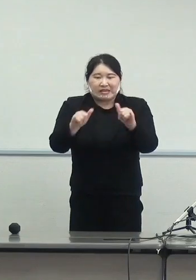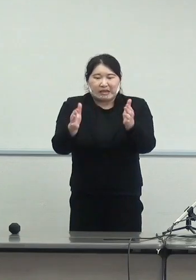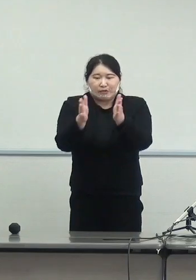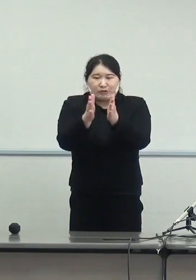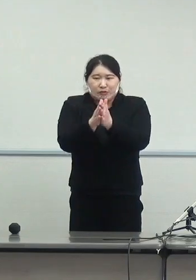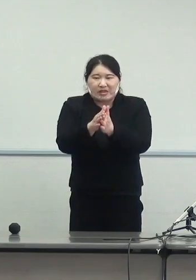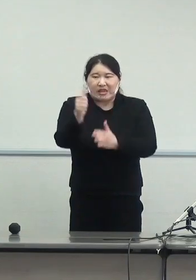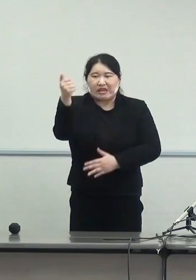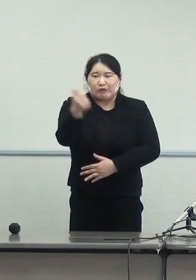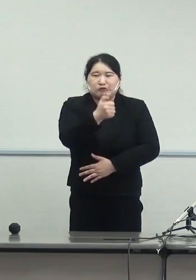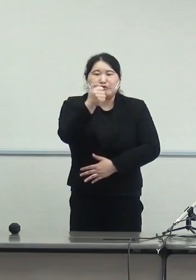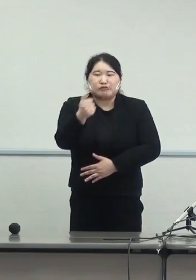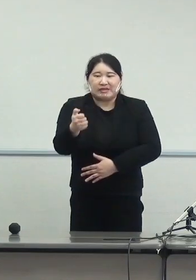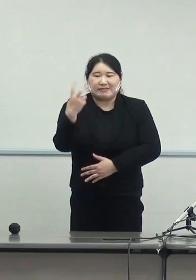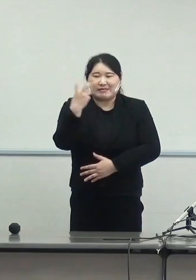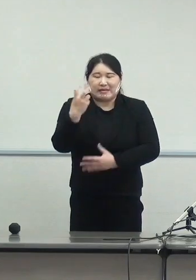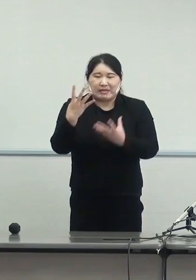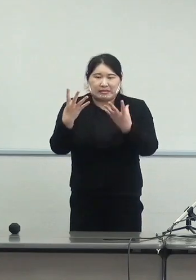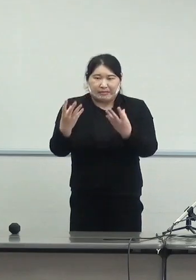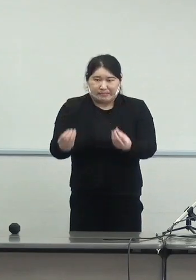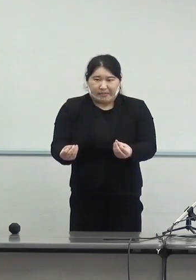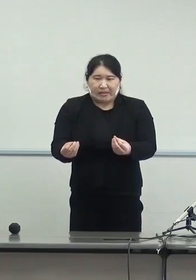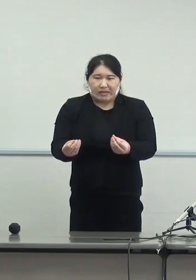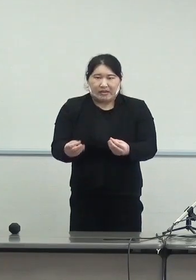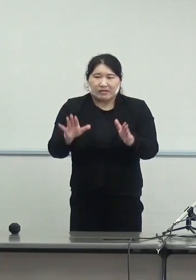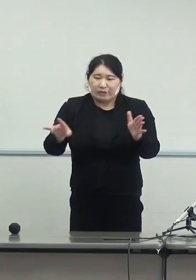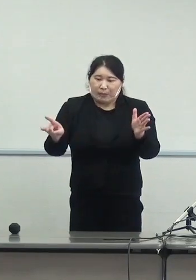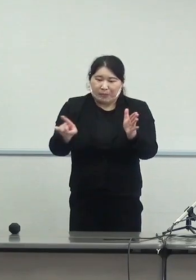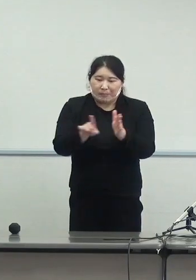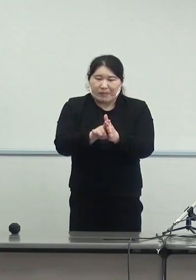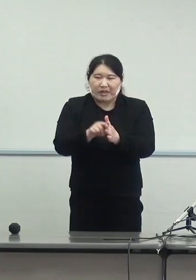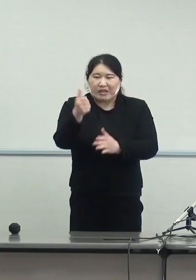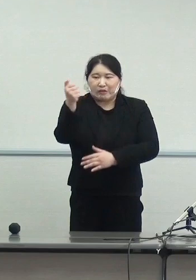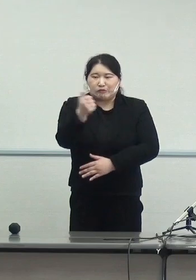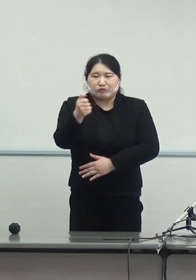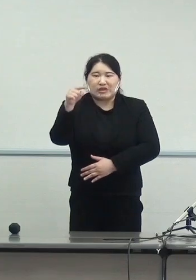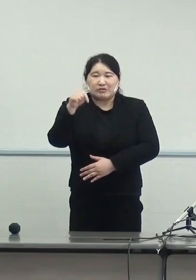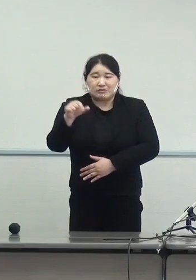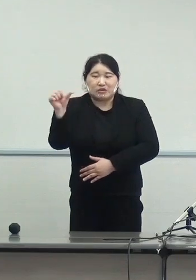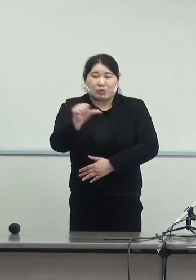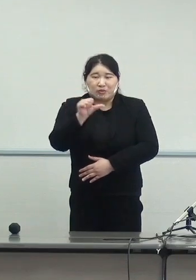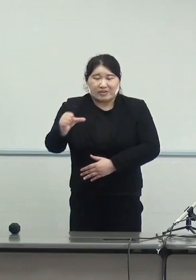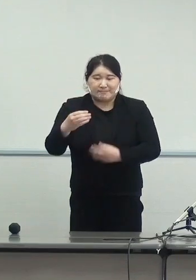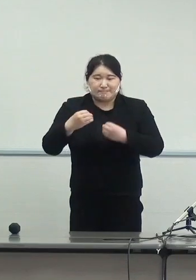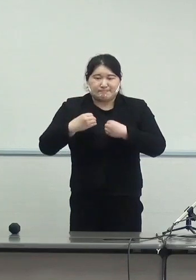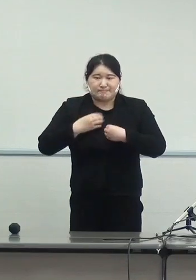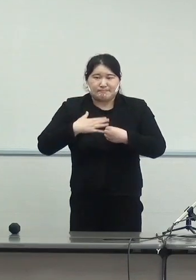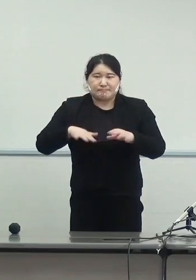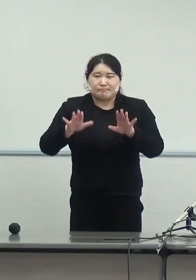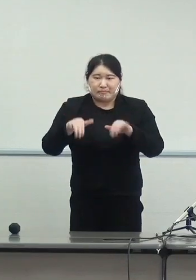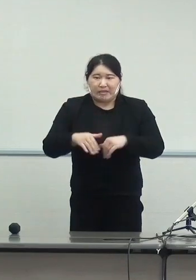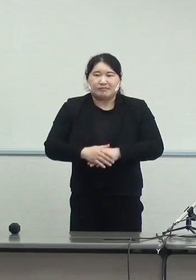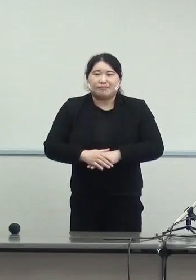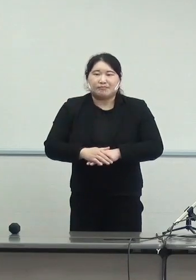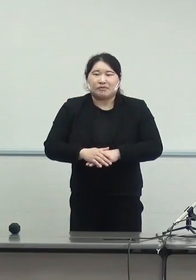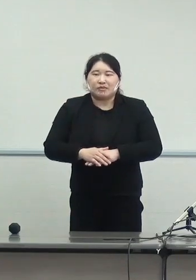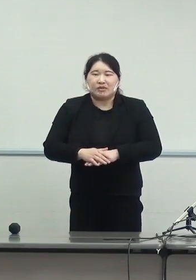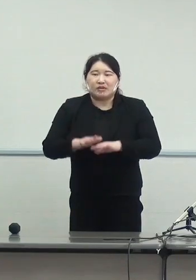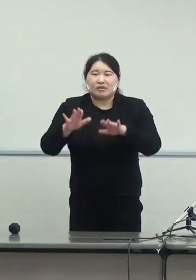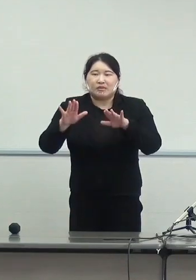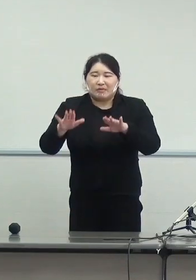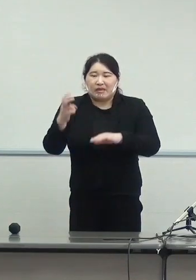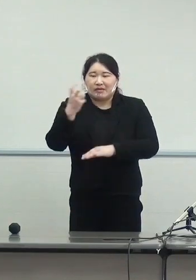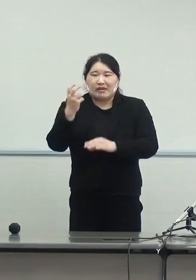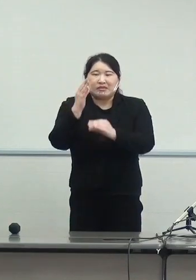の方の検査を済ませております。今日までに5名の方が陽性になっているのが見えますが、現在まだ検査続いておるのが現